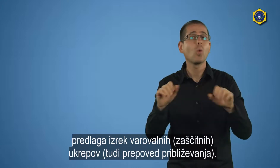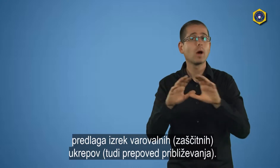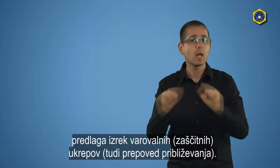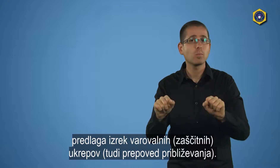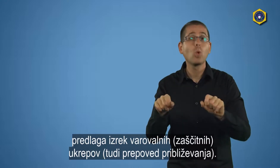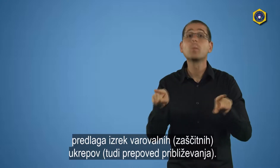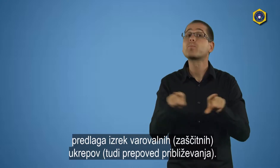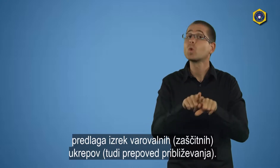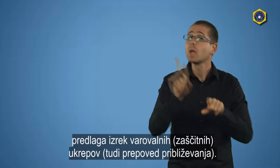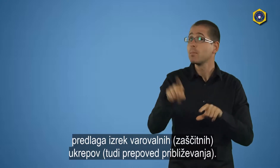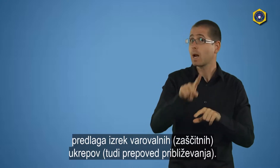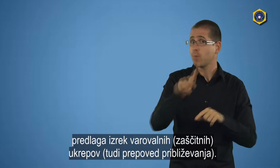približevanja.